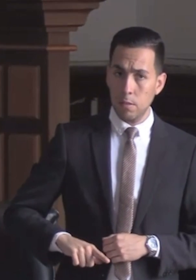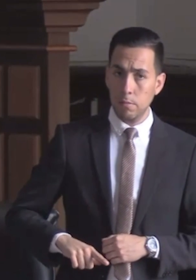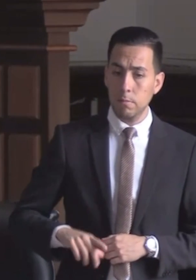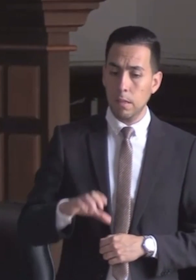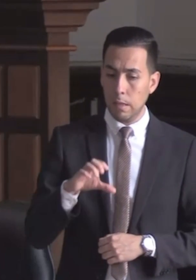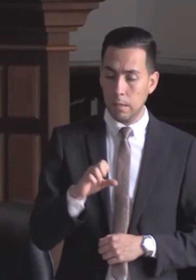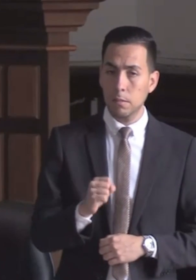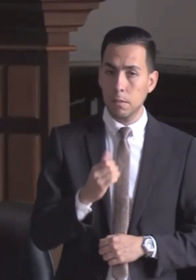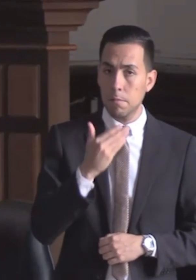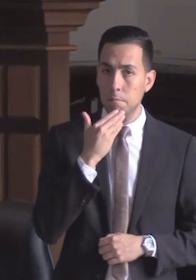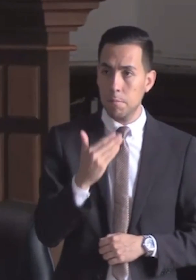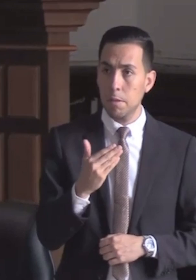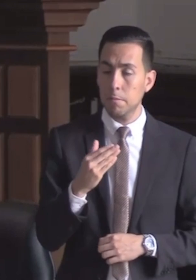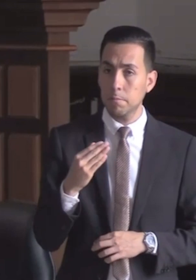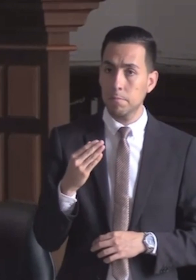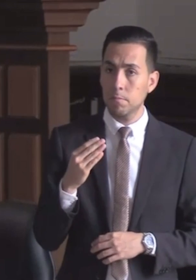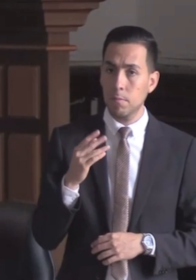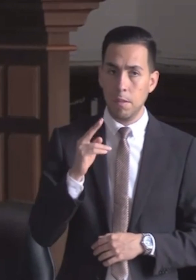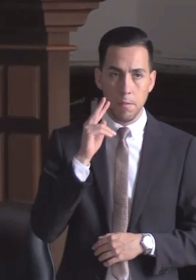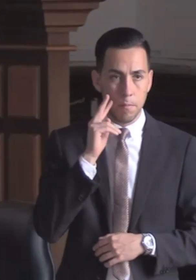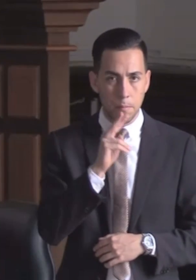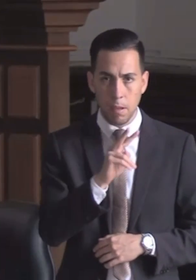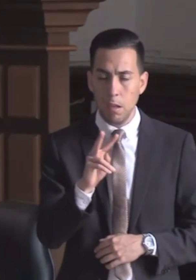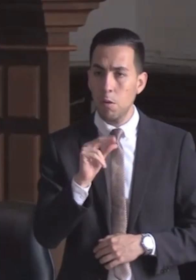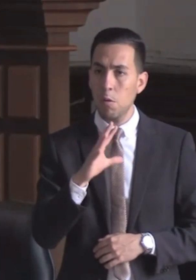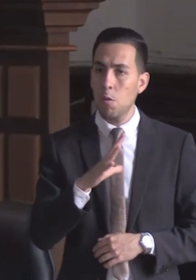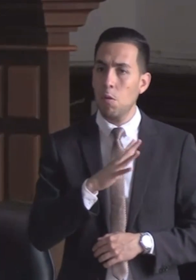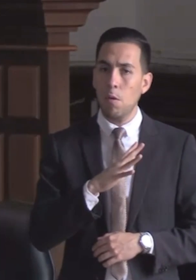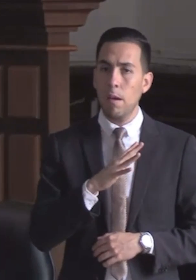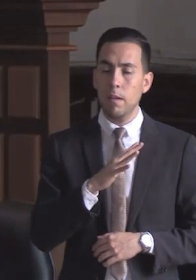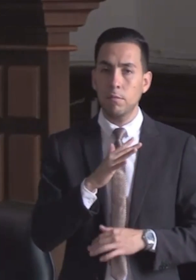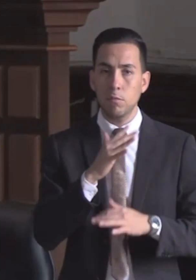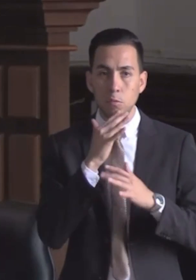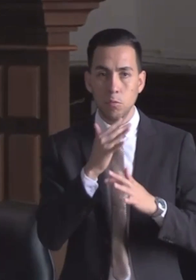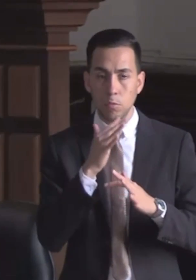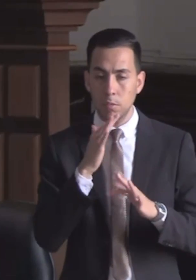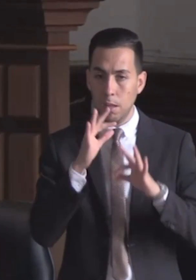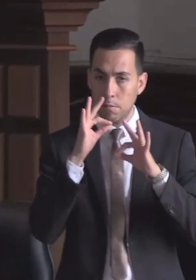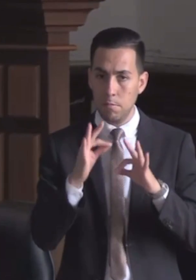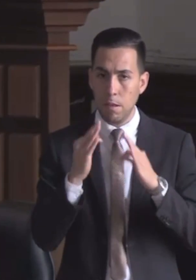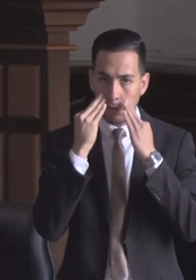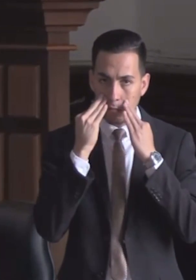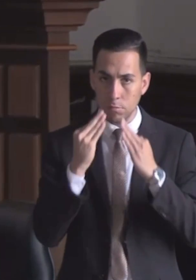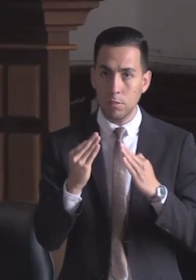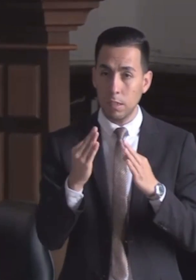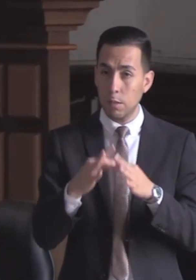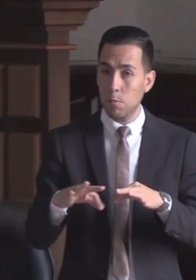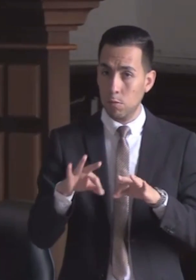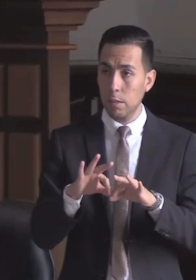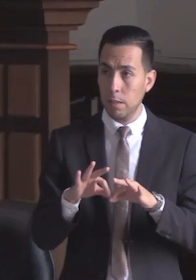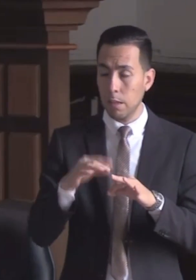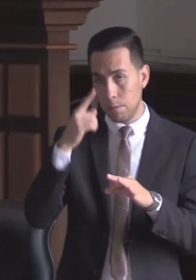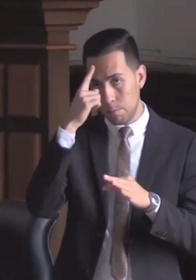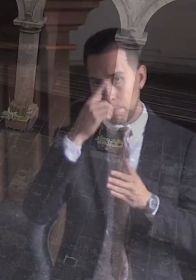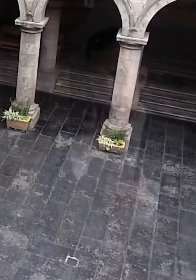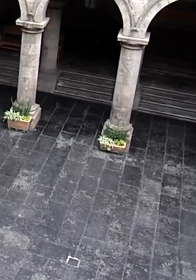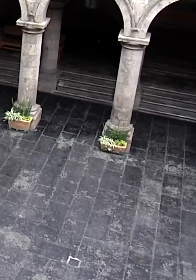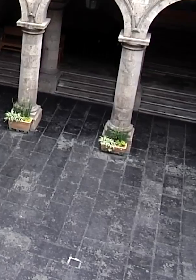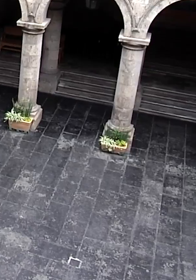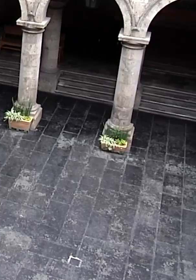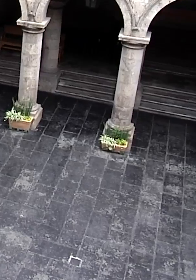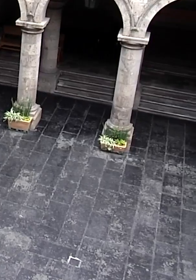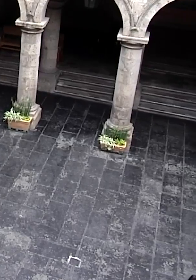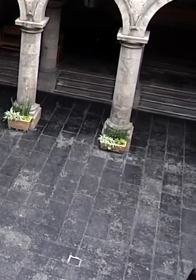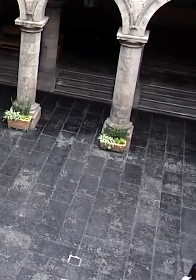gobierno abierto, donde la transparencia y el empoderamiento ciudadano son esenciales para el progreso.